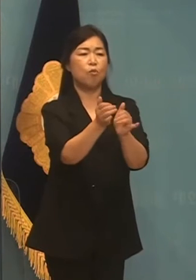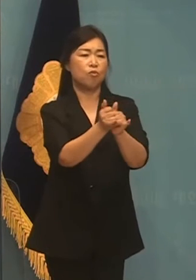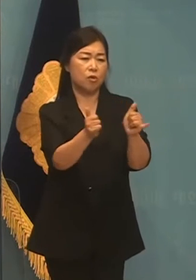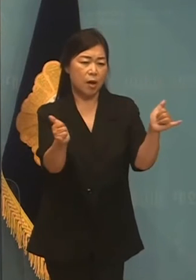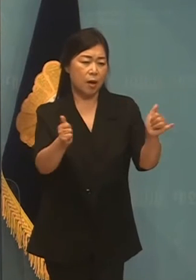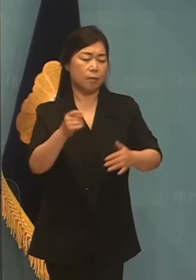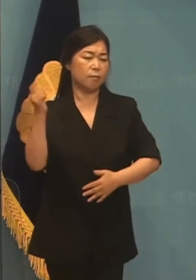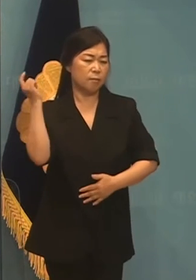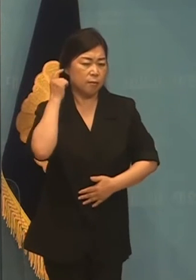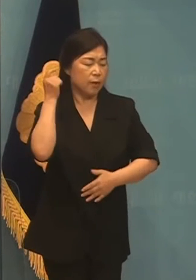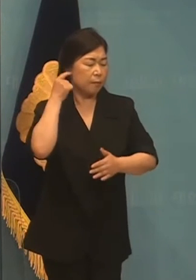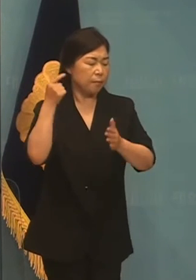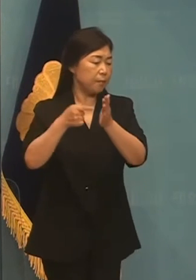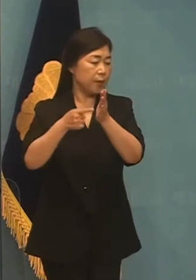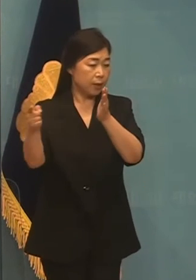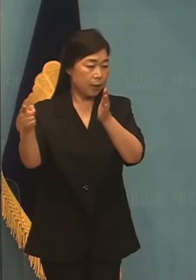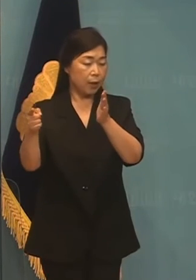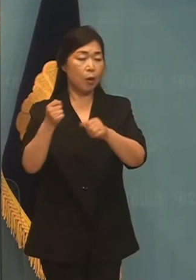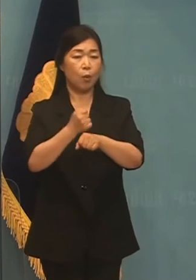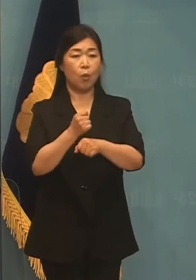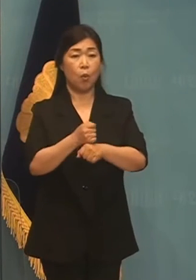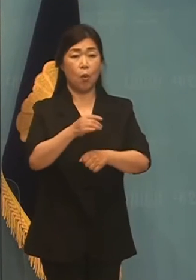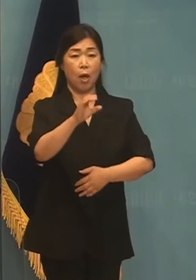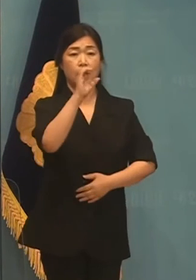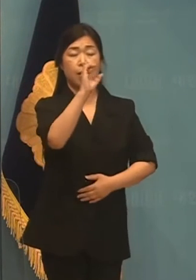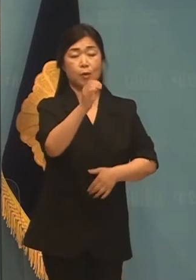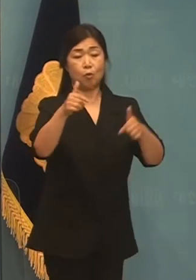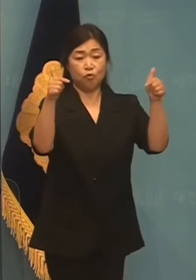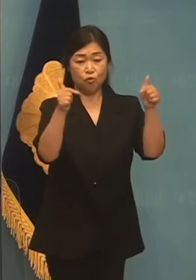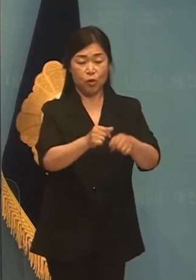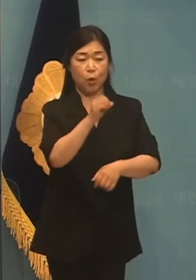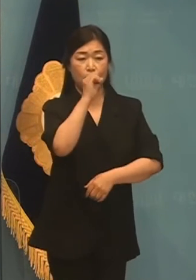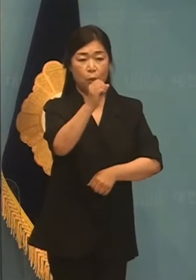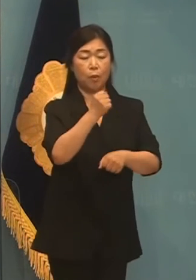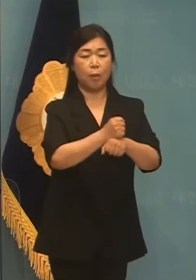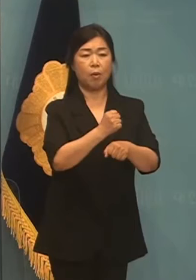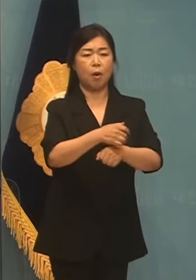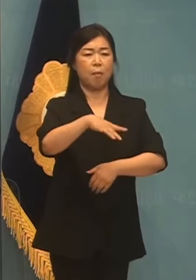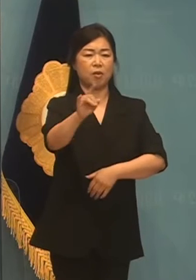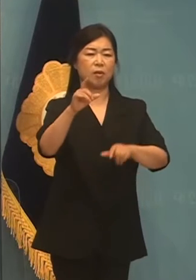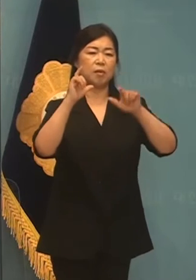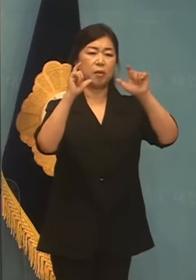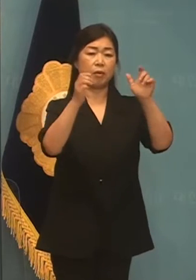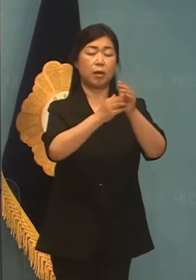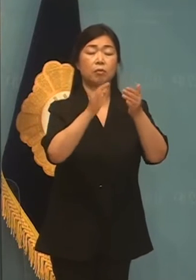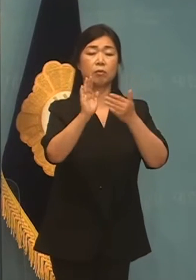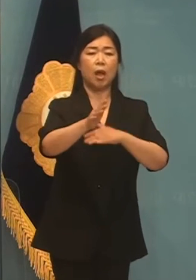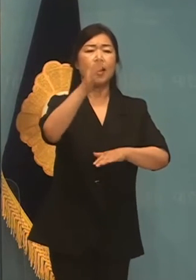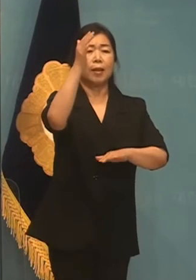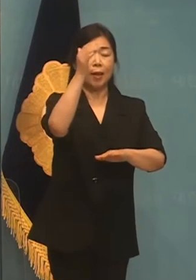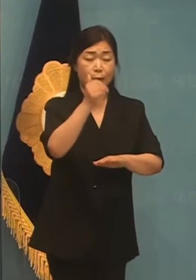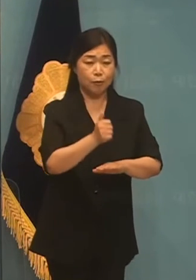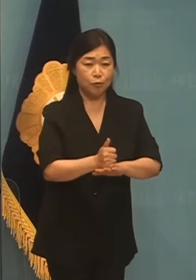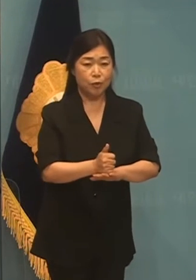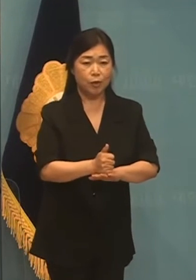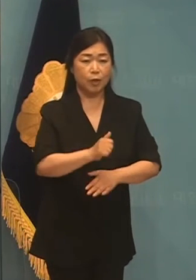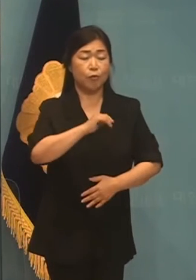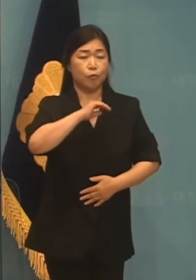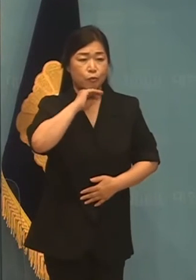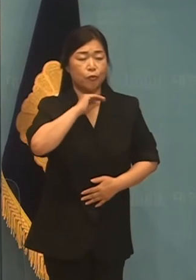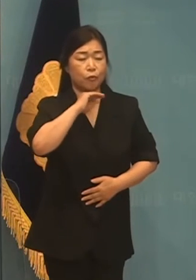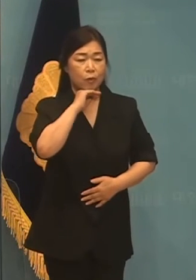전문가의 의견을 듣지 않은 채 탄소 중립을 먼저 선언하고 나중에 이를